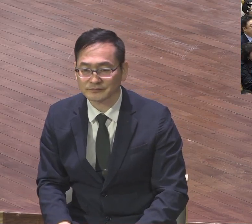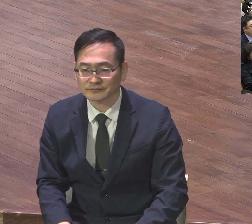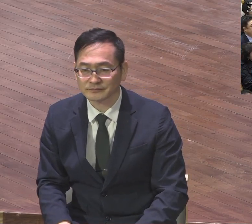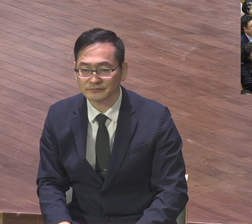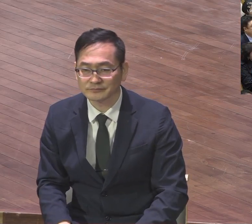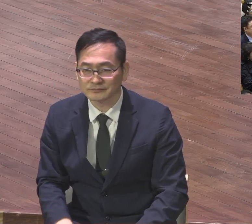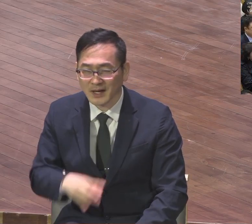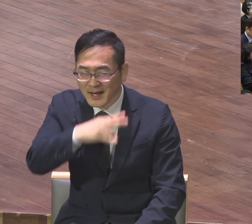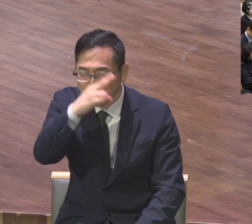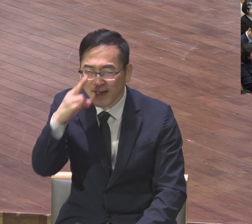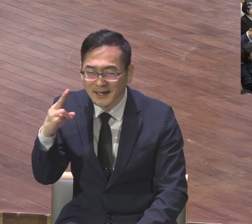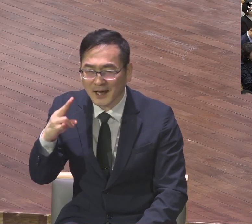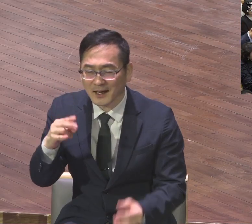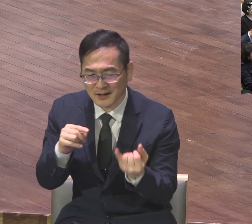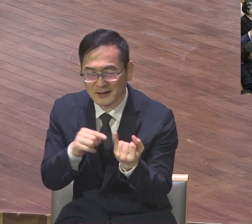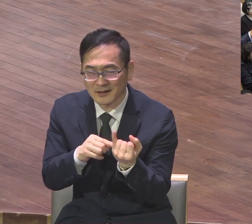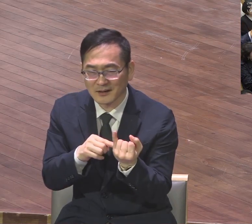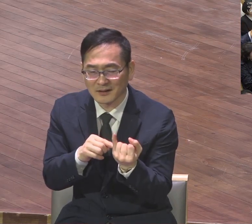마리아는 계집종이라 그러죠, 자기가.